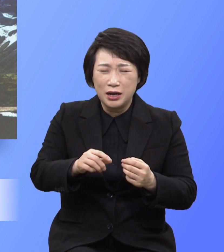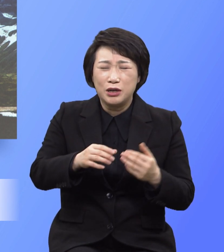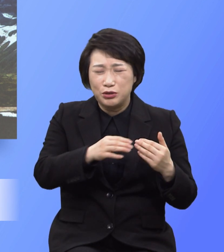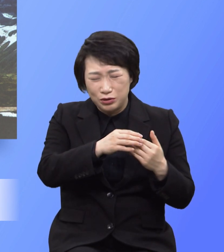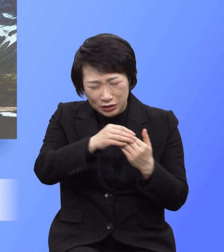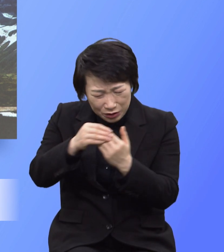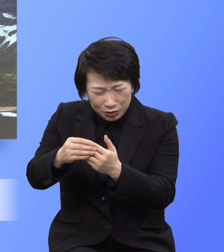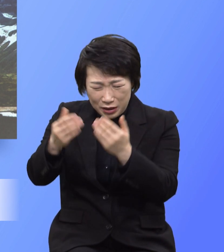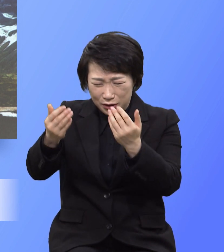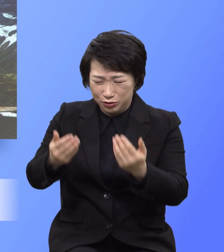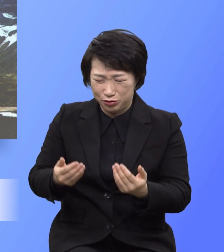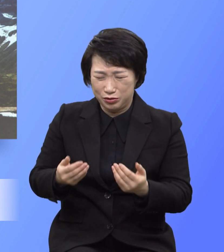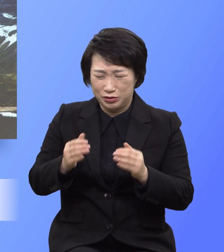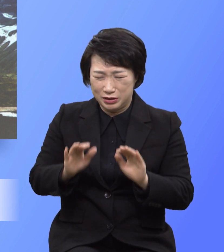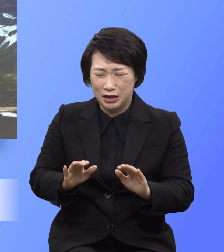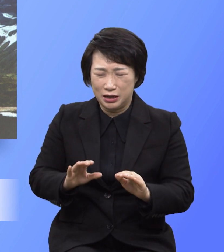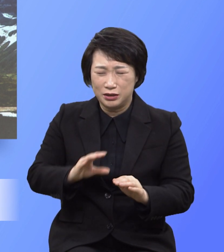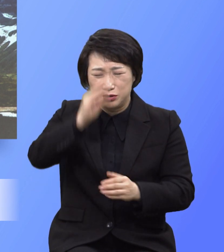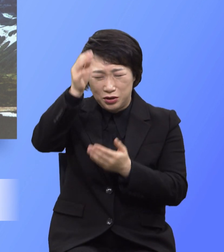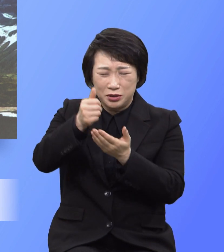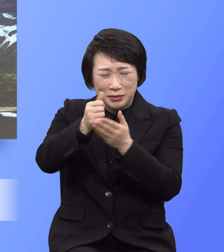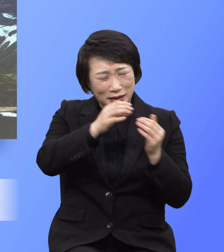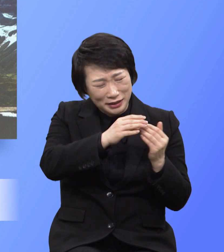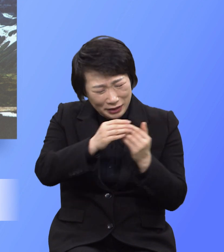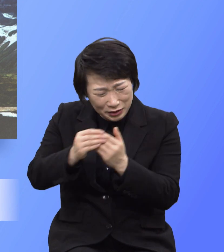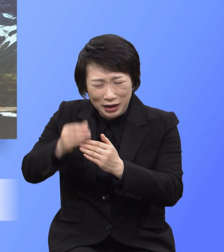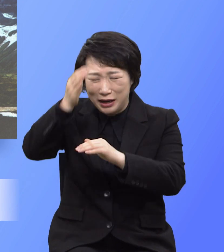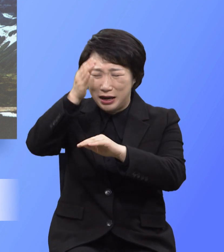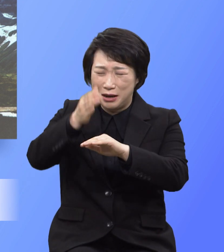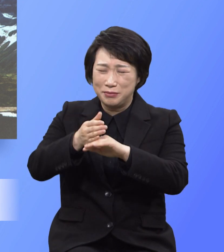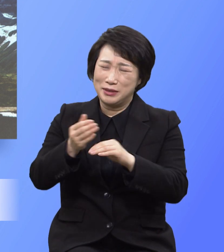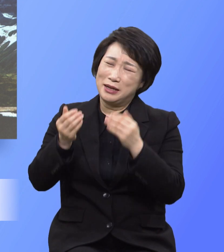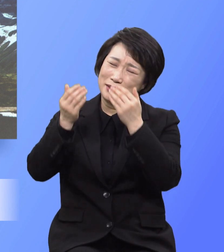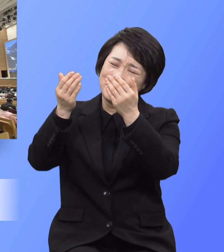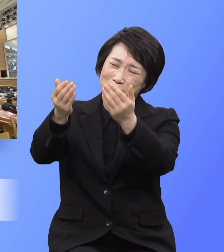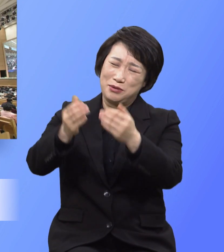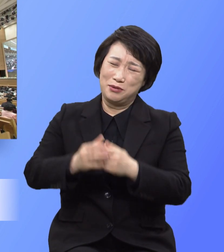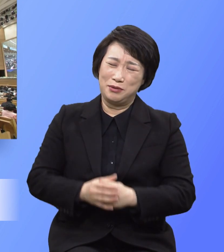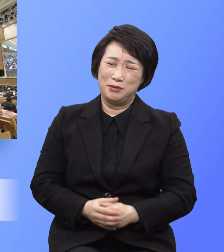경영케 하소서. 성령으로 인도하심을 감사함으로